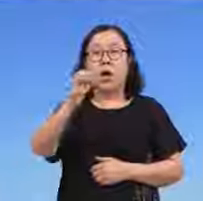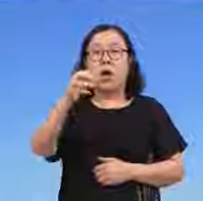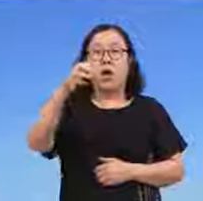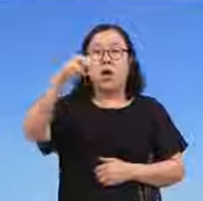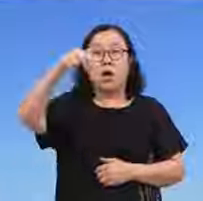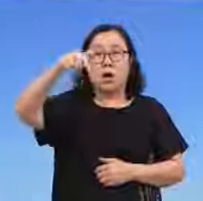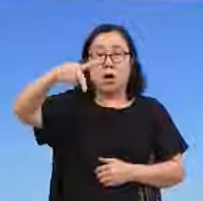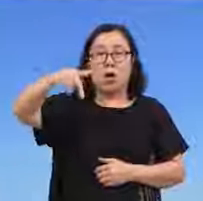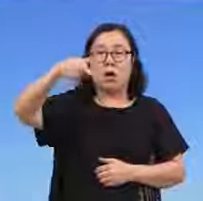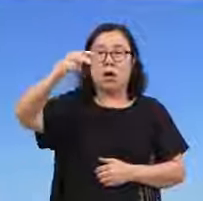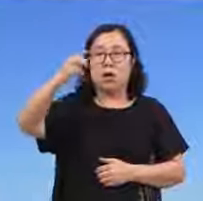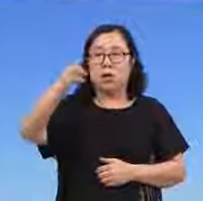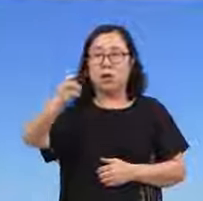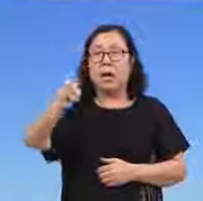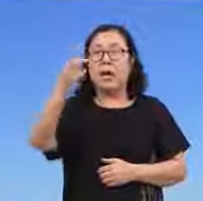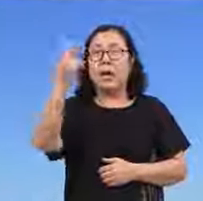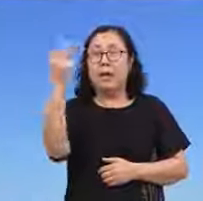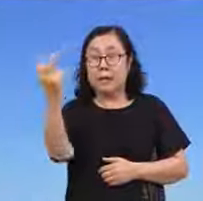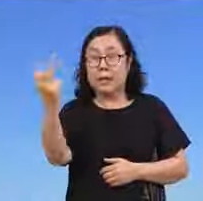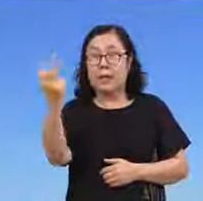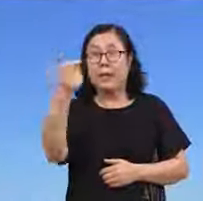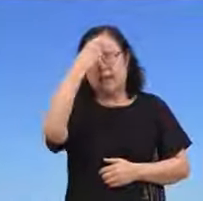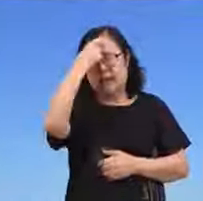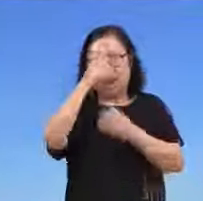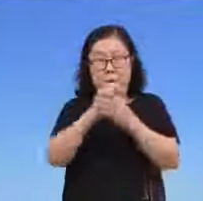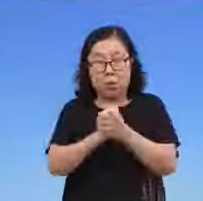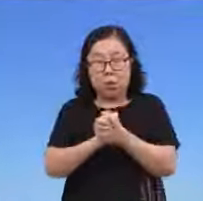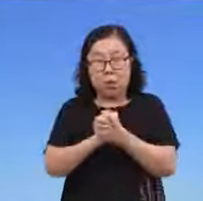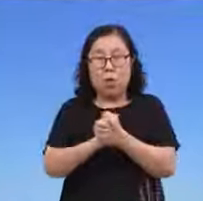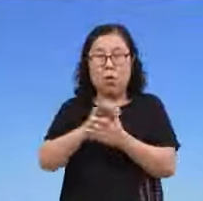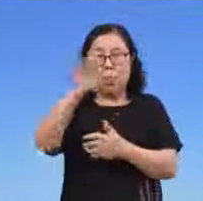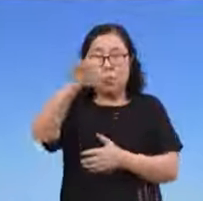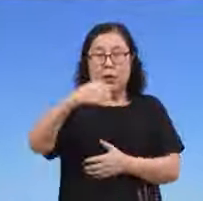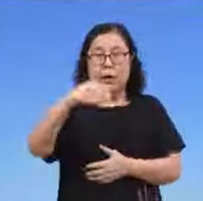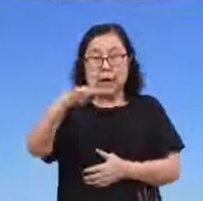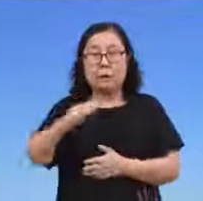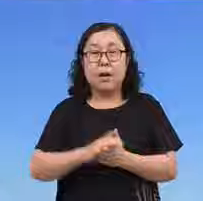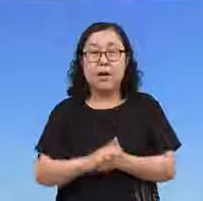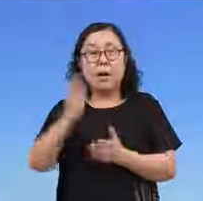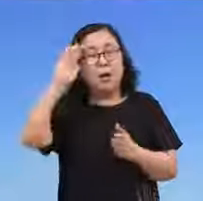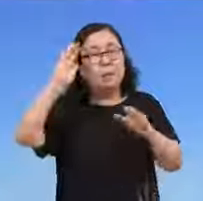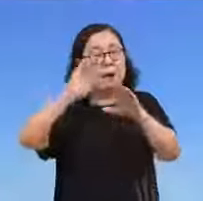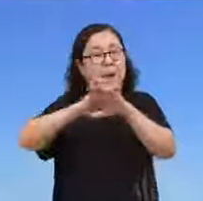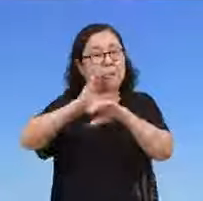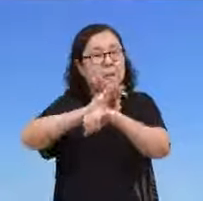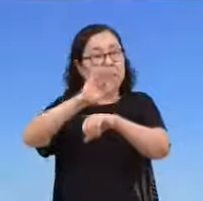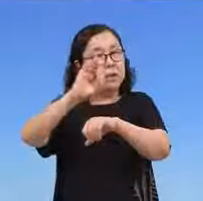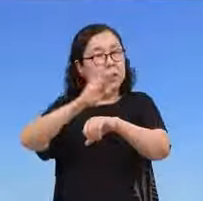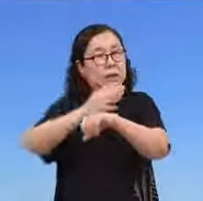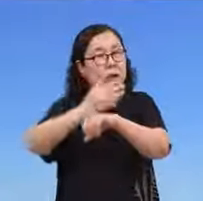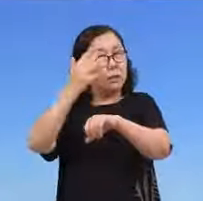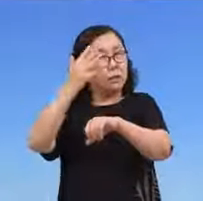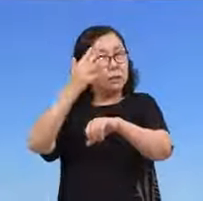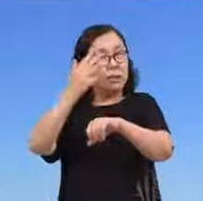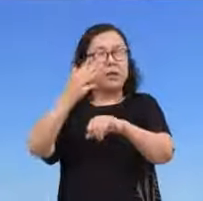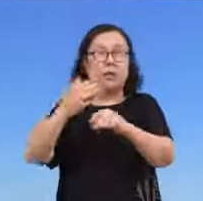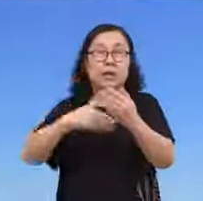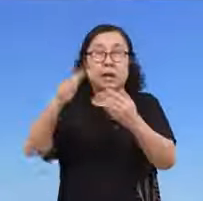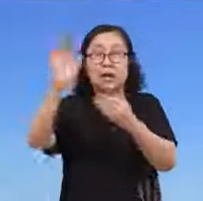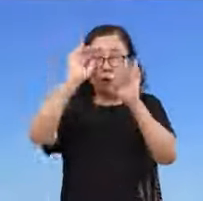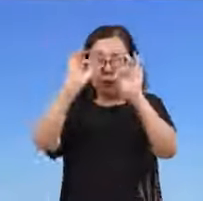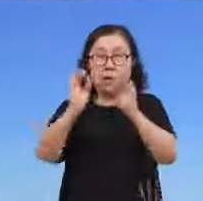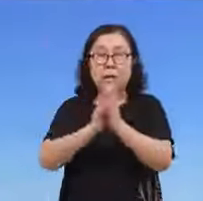청계산, 요 가까운 데 아닙니까? 청계산 기도원 가보면은 밤 한 9시, 10시 가면은 온